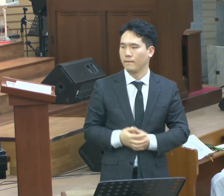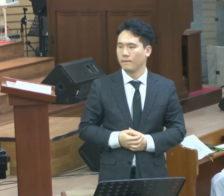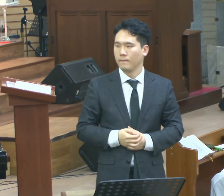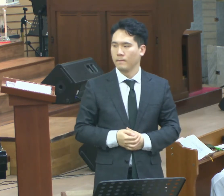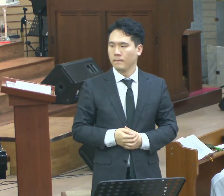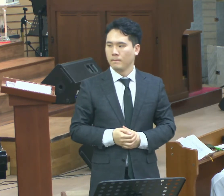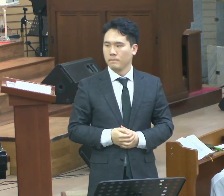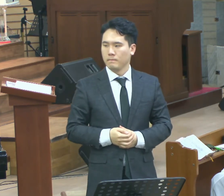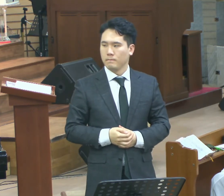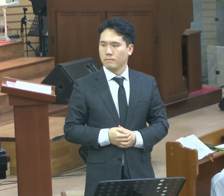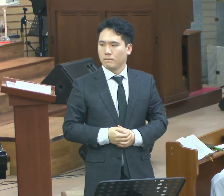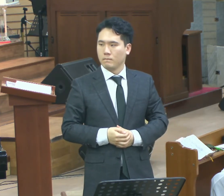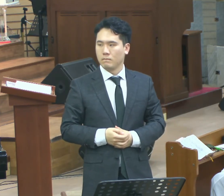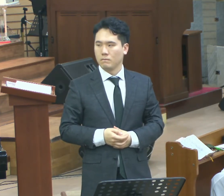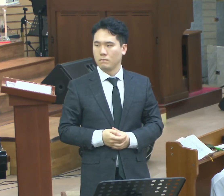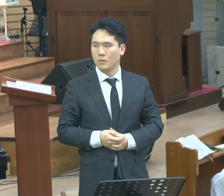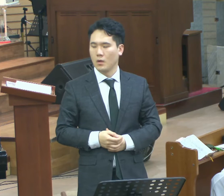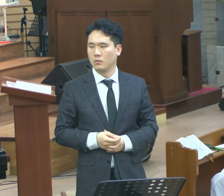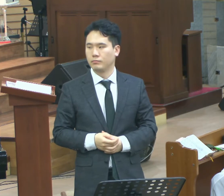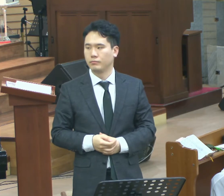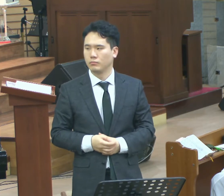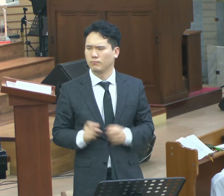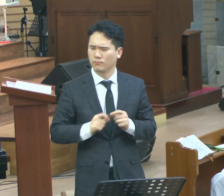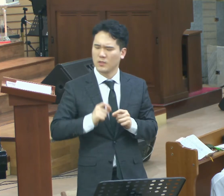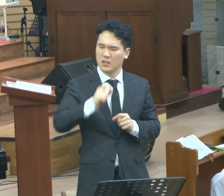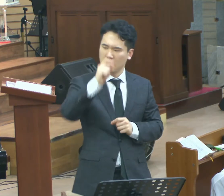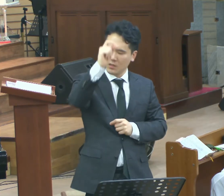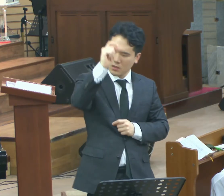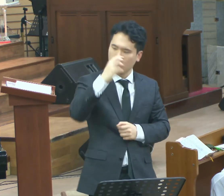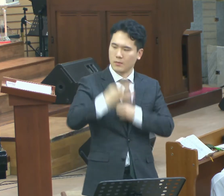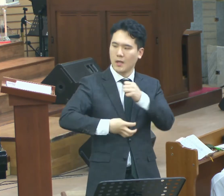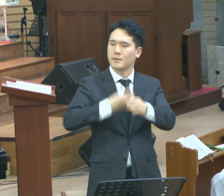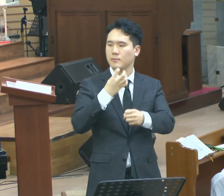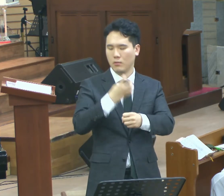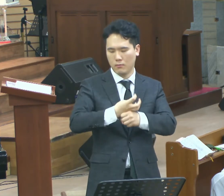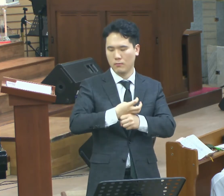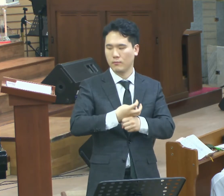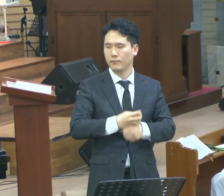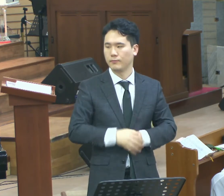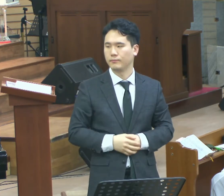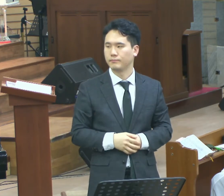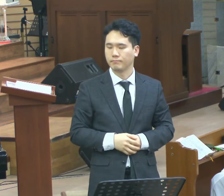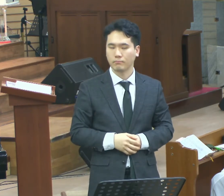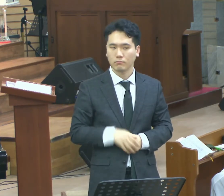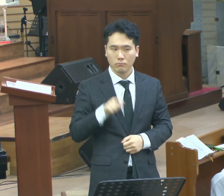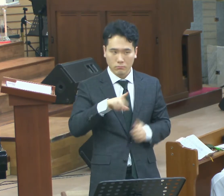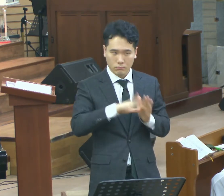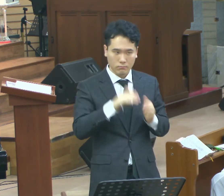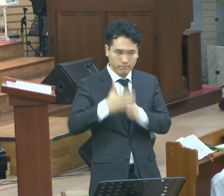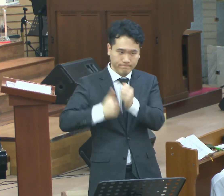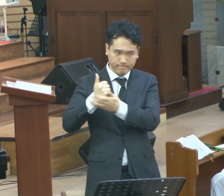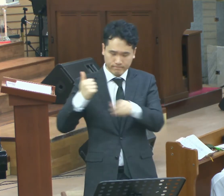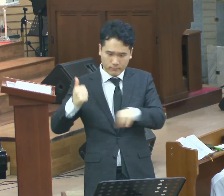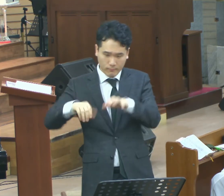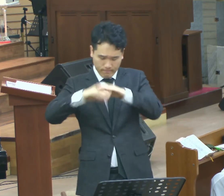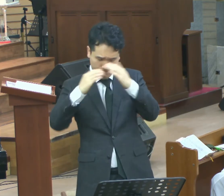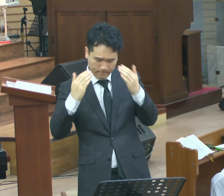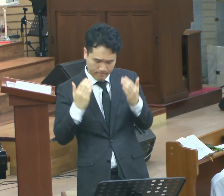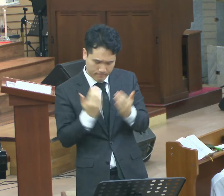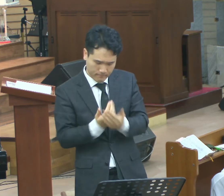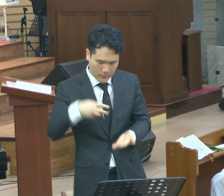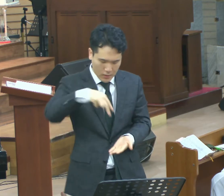40년, 솔로몬의 40년과 버금가는 긴 세월인데 그때 하나님 앞에 온전히 설 수 있도록 시대를